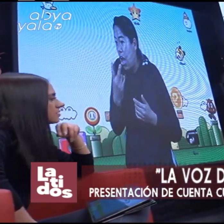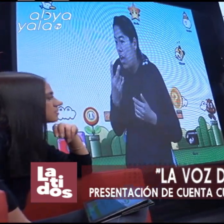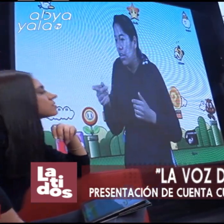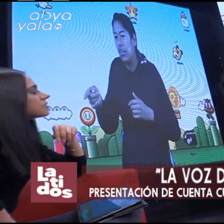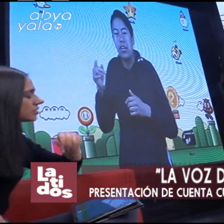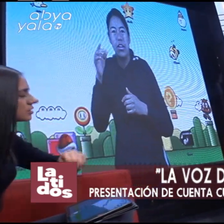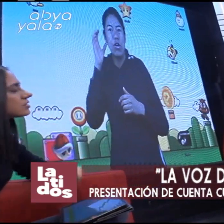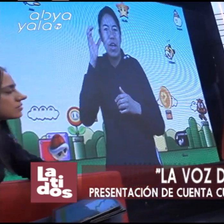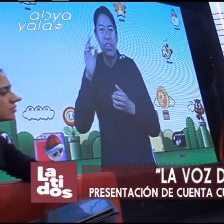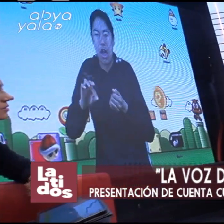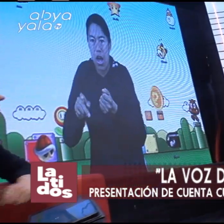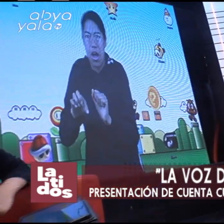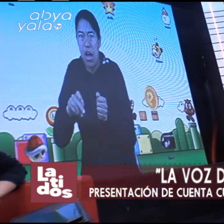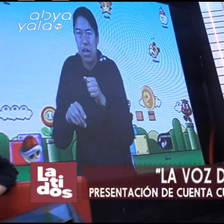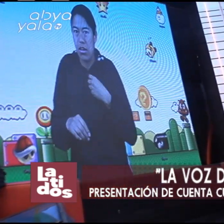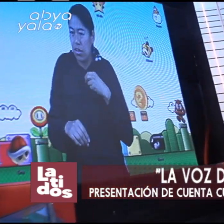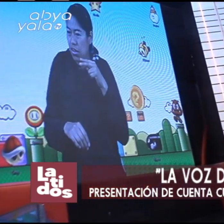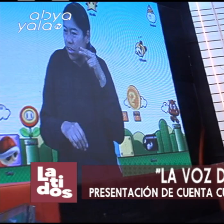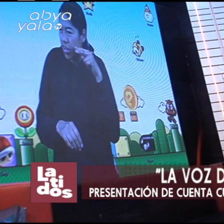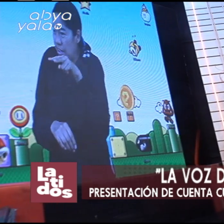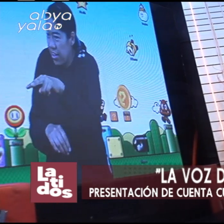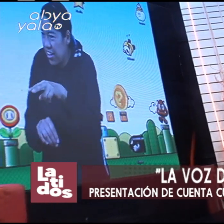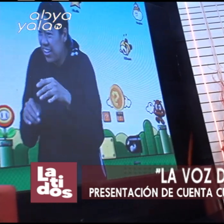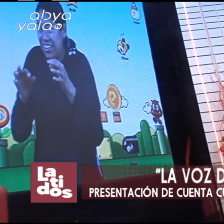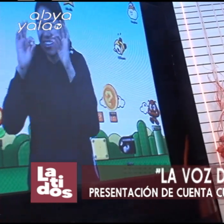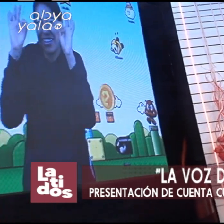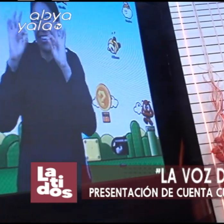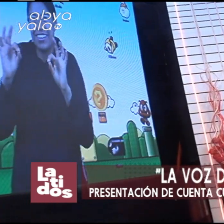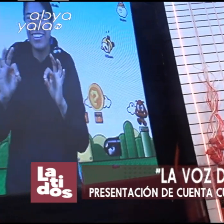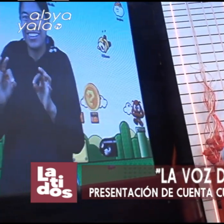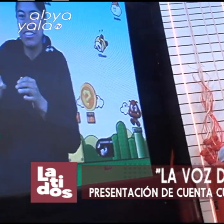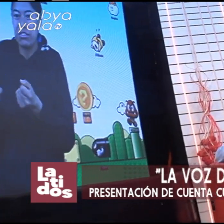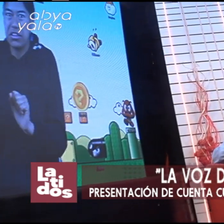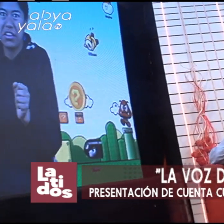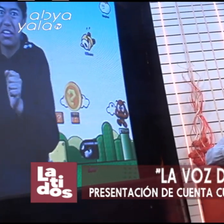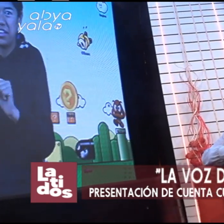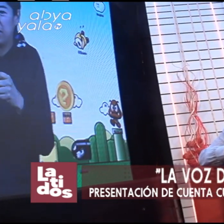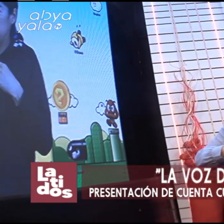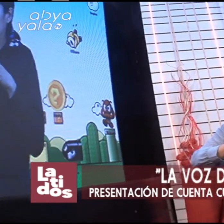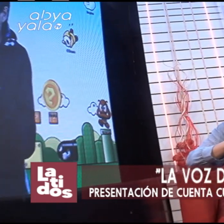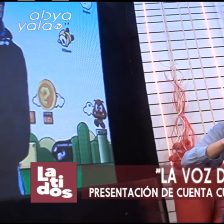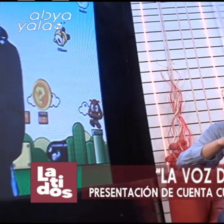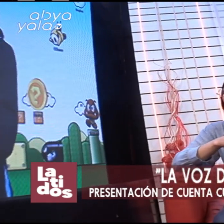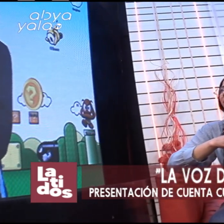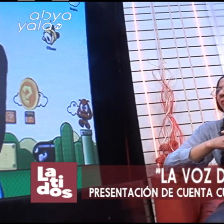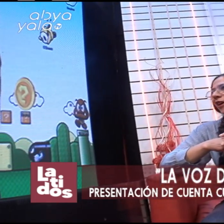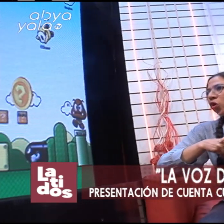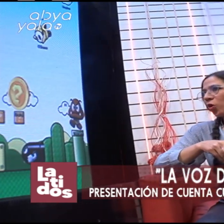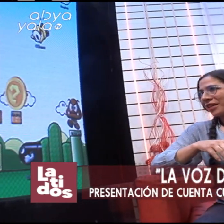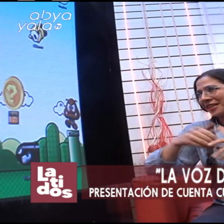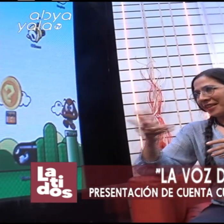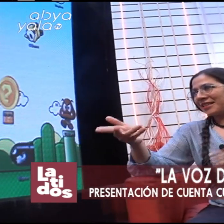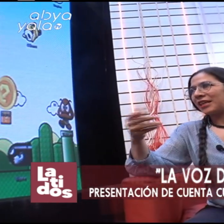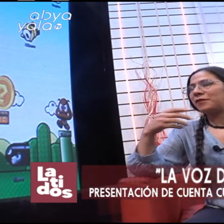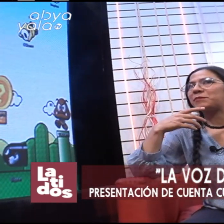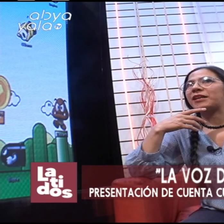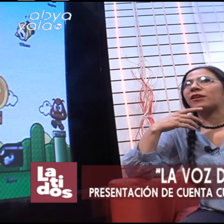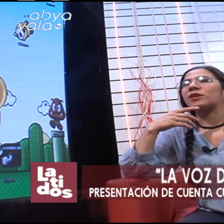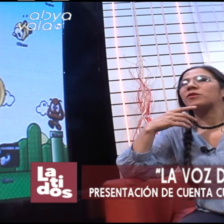caso. Esta vez hemos apostado a una cosa un poquito más diferente, hemos querido sumar también a codas, que te decía que te iba a explicar lo que son.